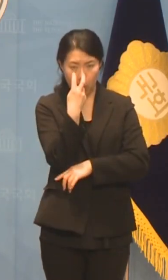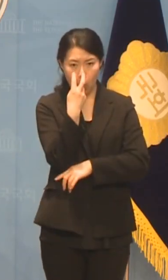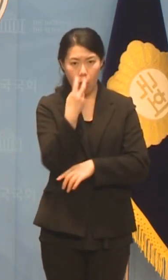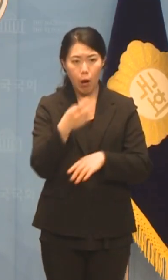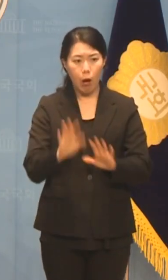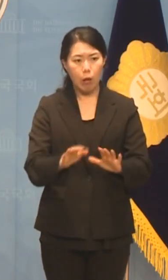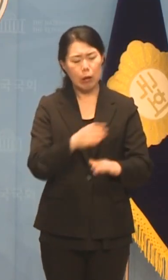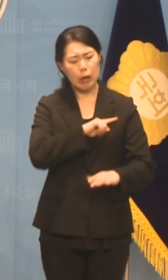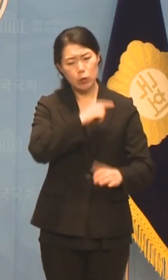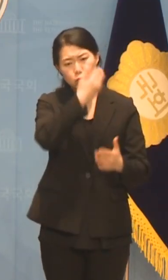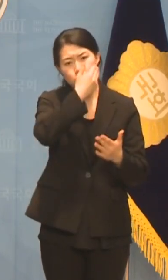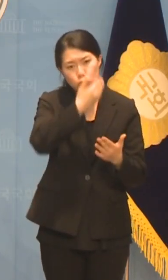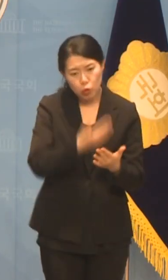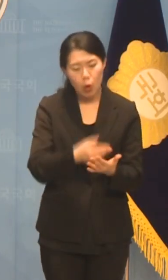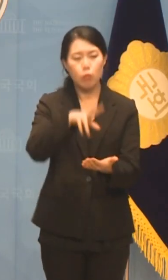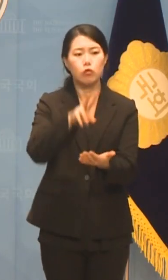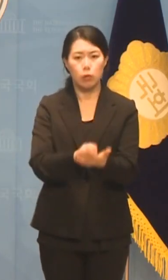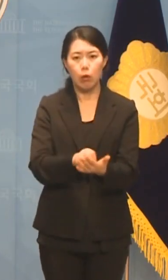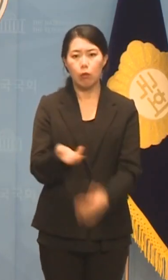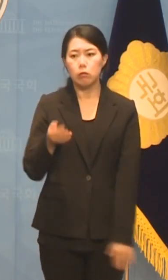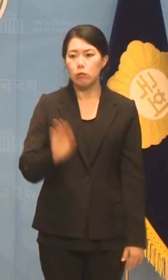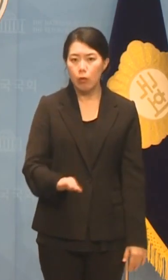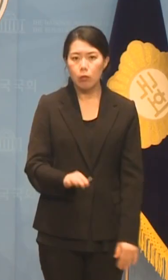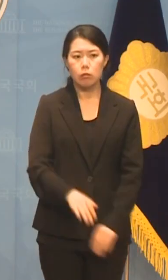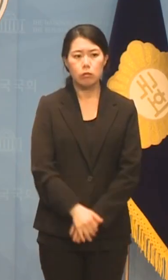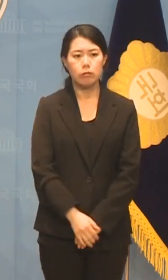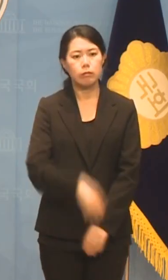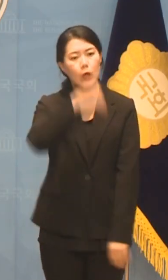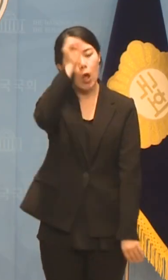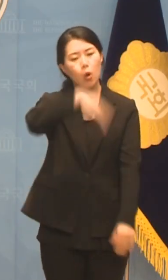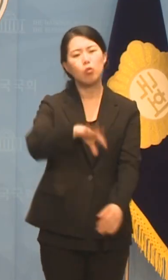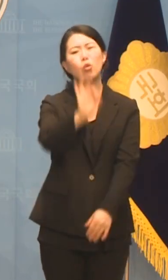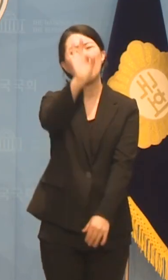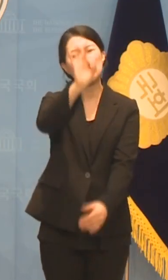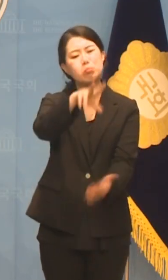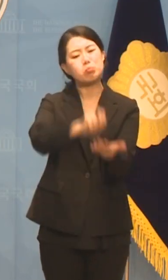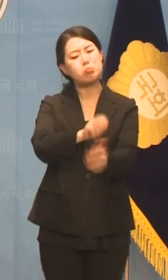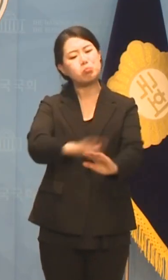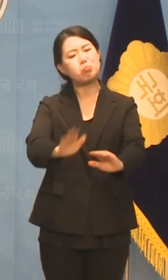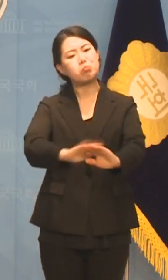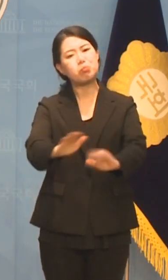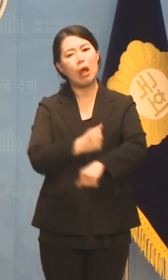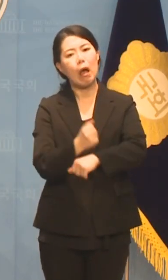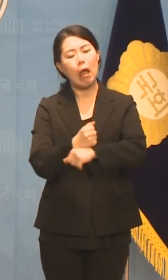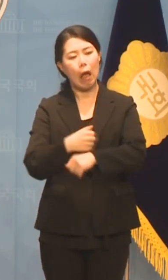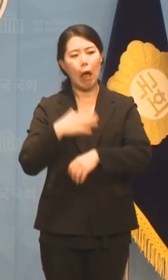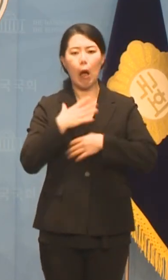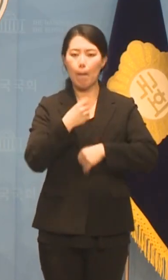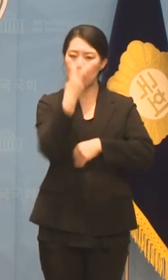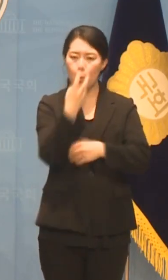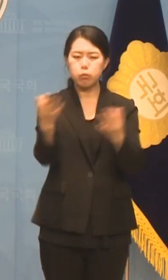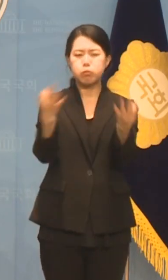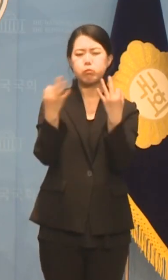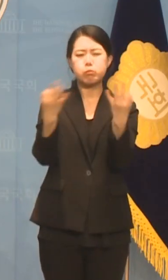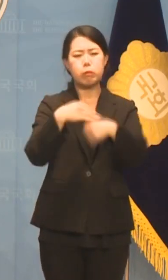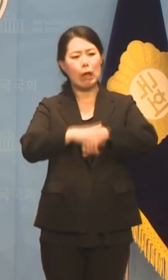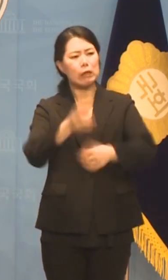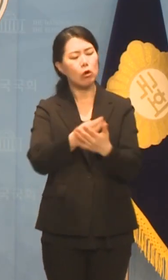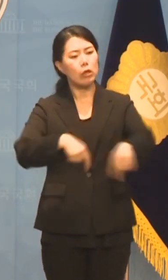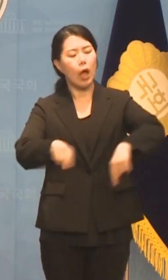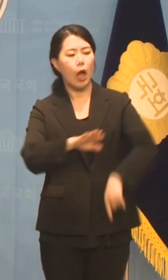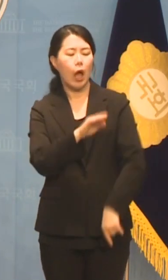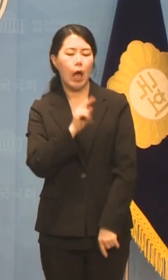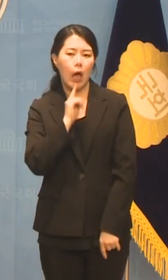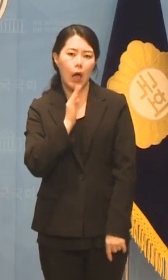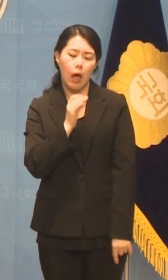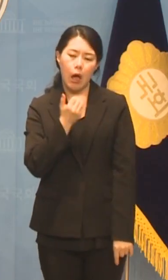국가안보가 걸려있는 중대한 문제를 그저 돈으로 해결하라는 안보 포퓰리즘 정책에 실소를